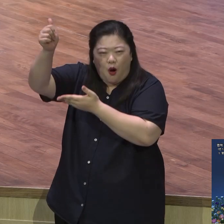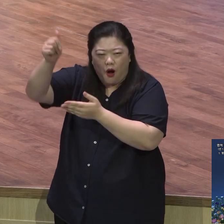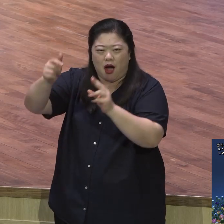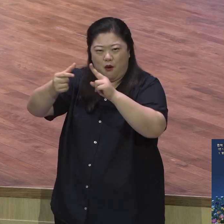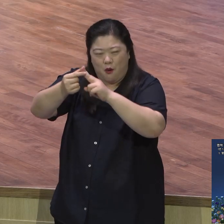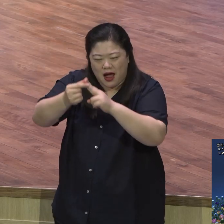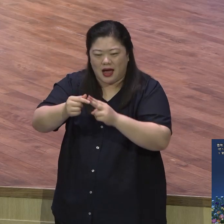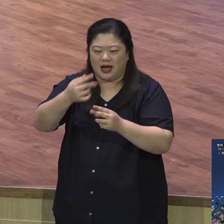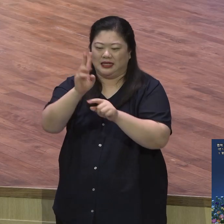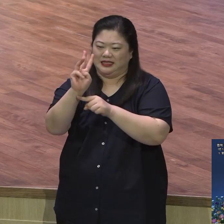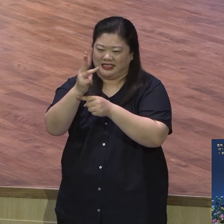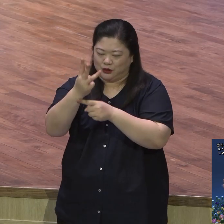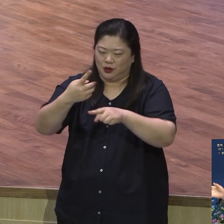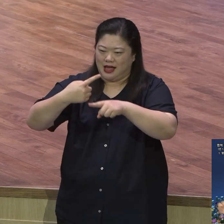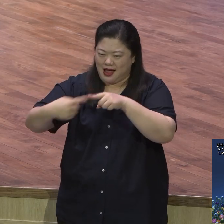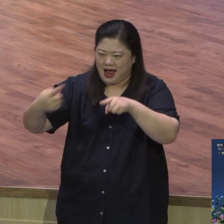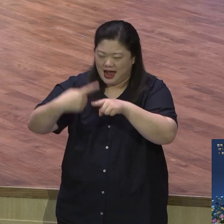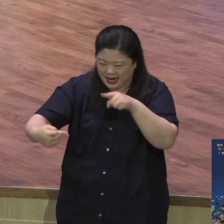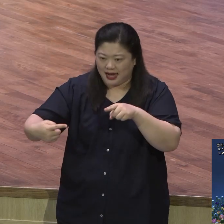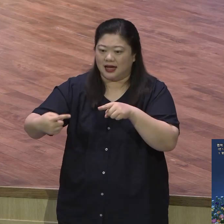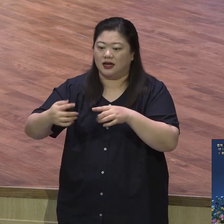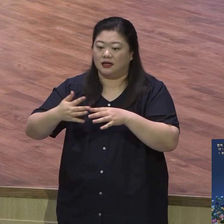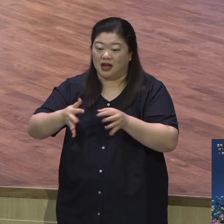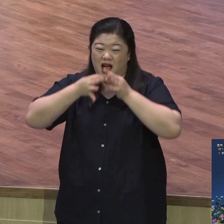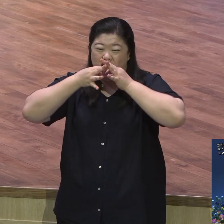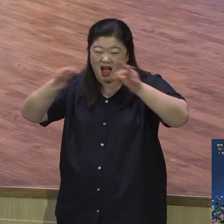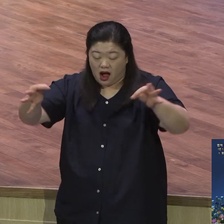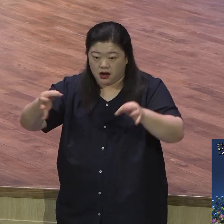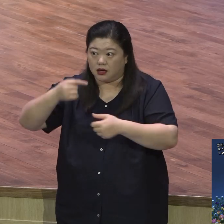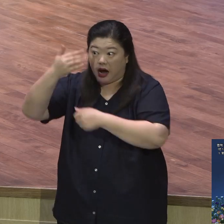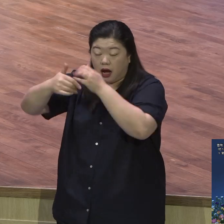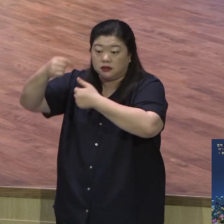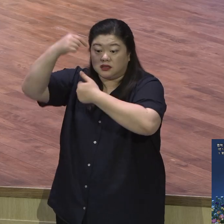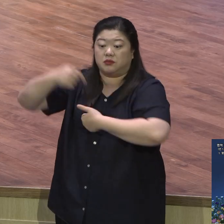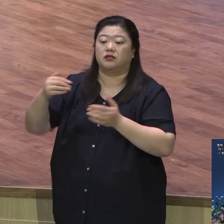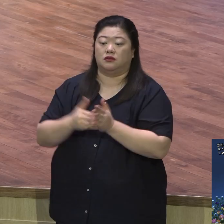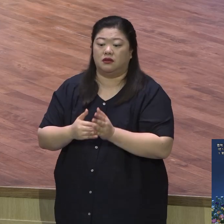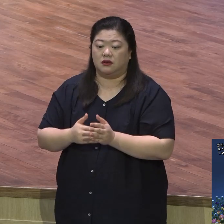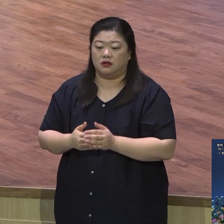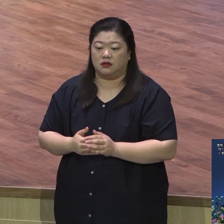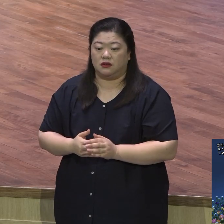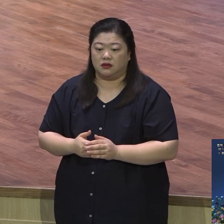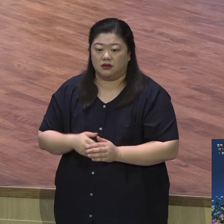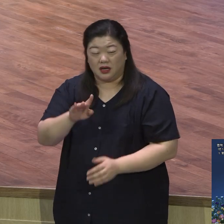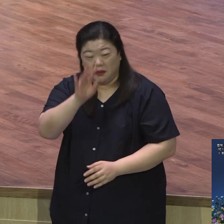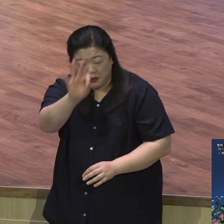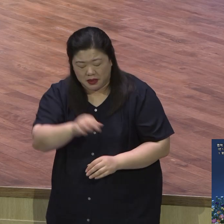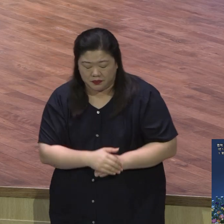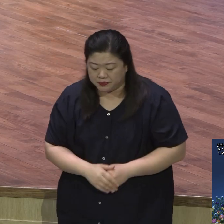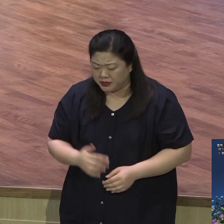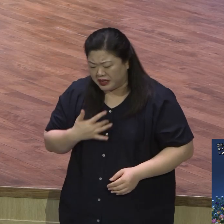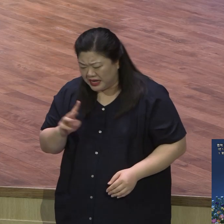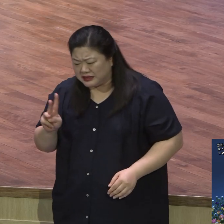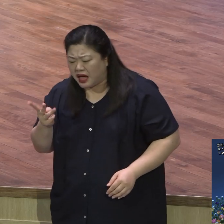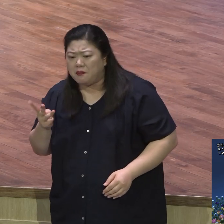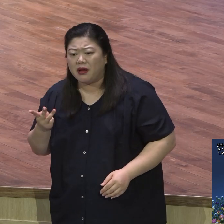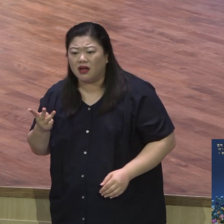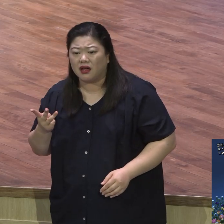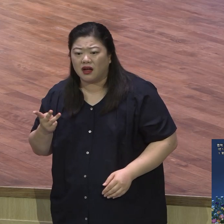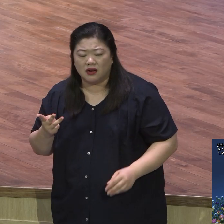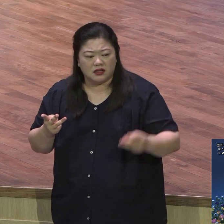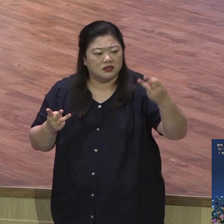그래 외쳐. 그것만 외쳐. 그럼 내가 따라서 할게. 말대로 소리입니까? 상식적으로는 말도 안 되는 소리에요.